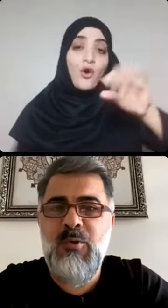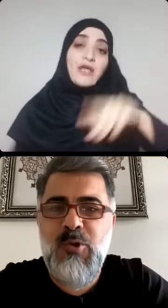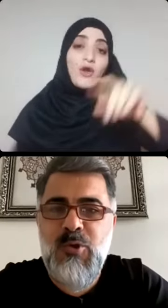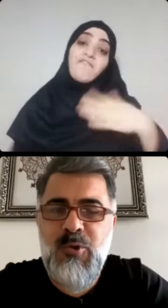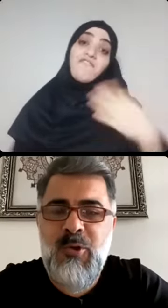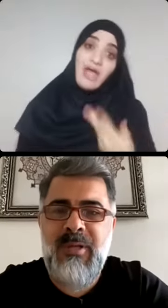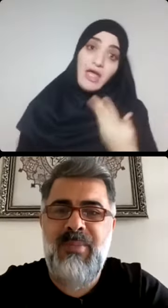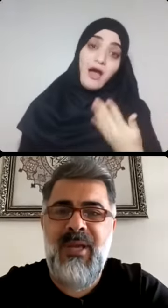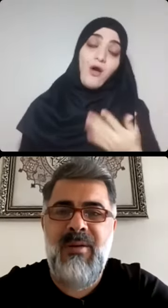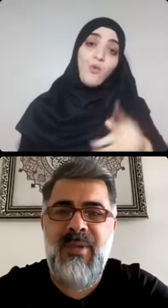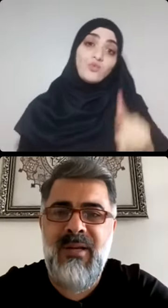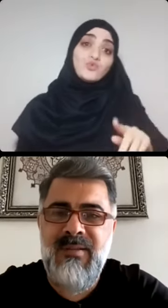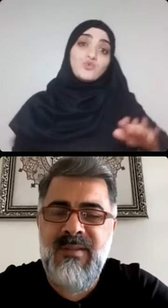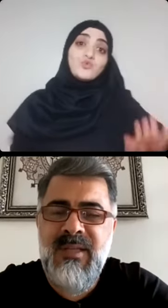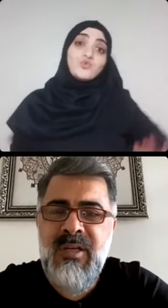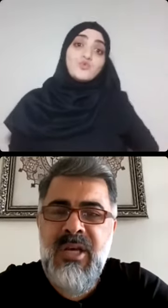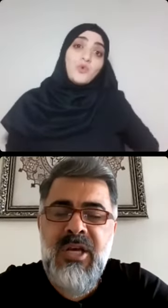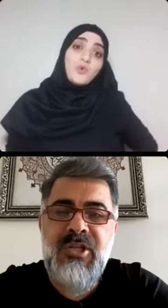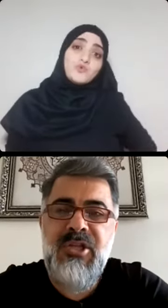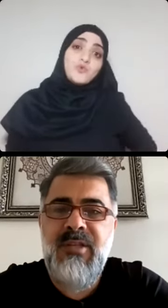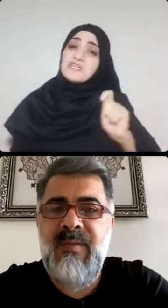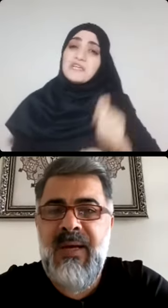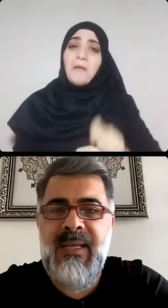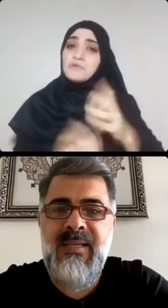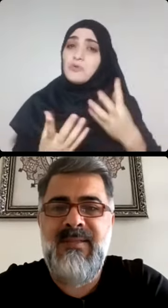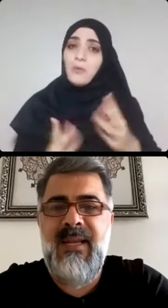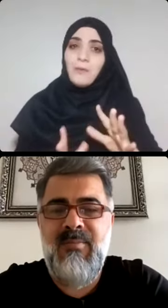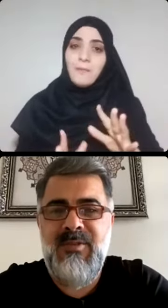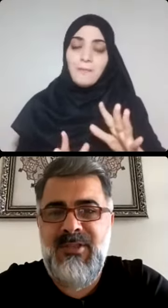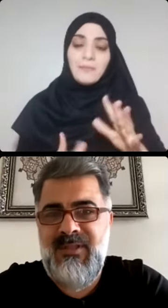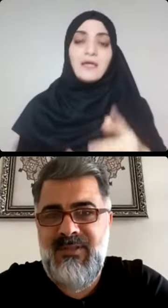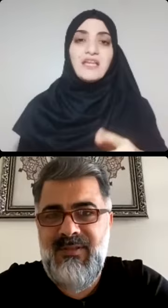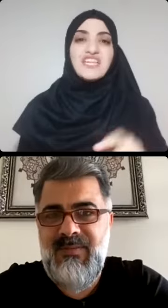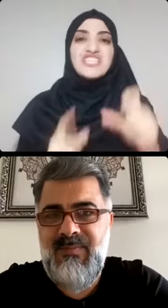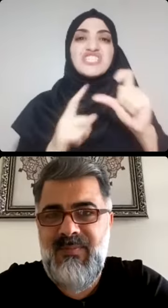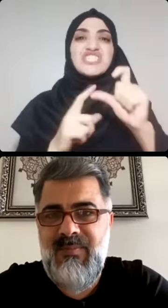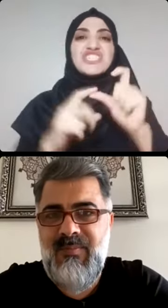onun çocuğu olan peygamberin adı? Şit Aleyhisselam'dır.